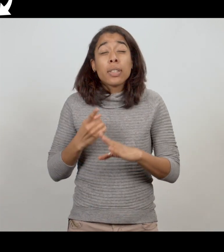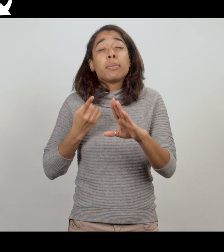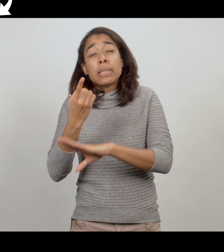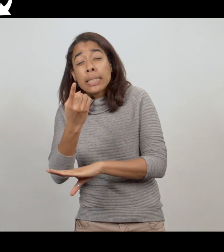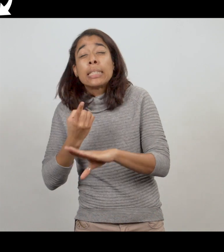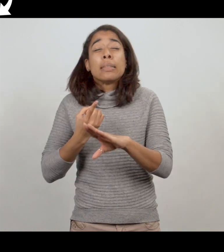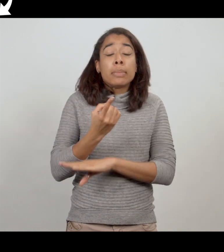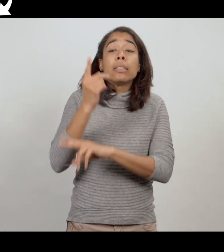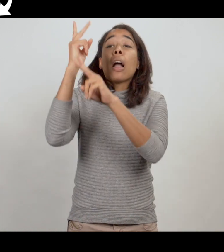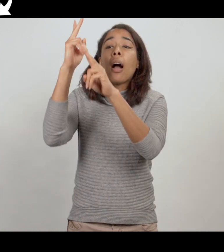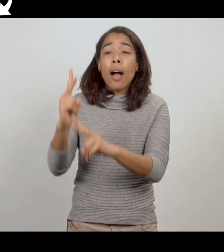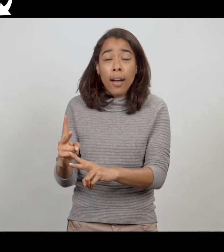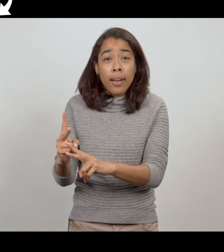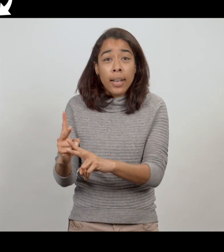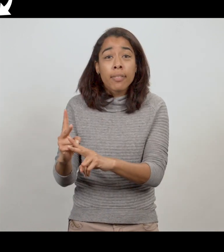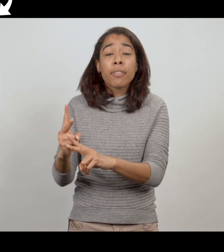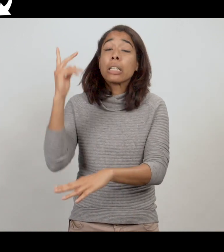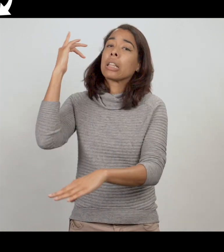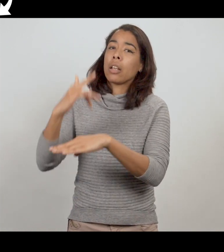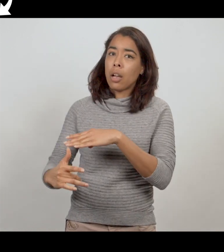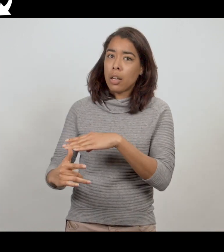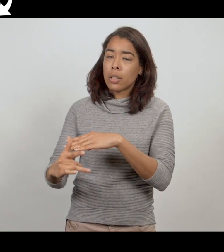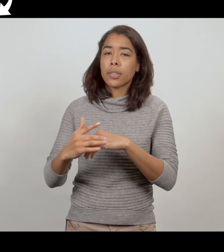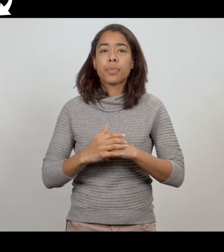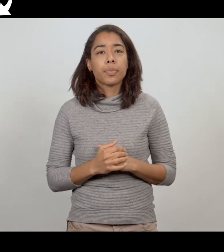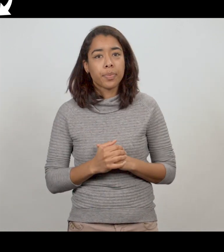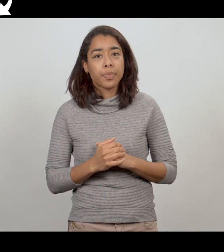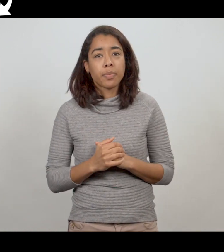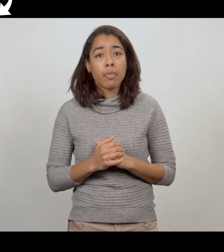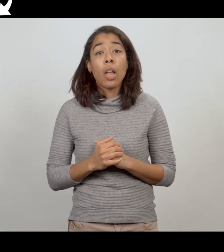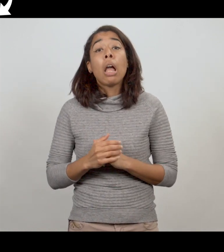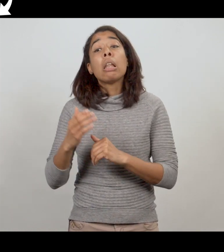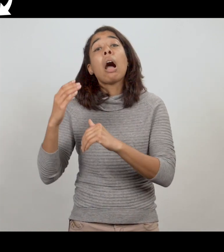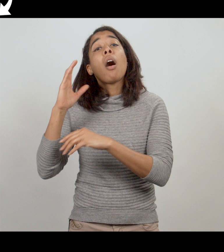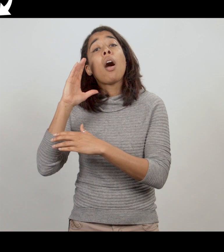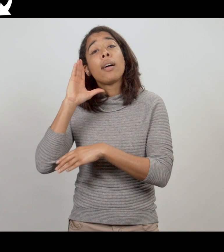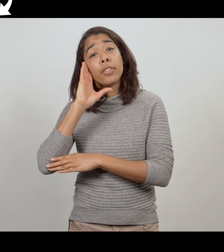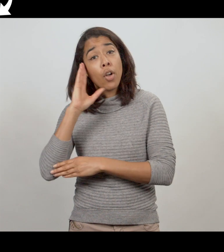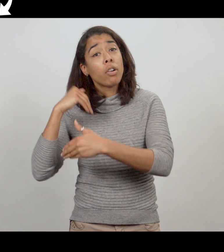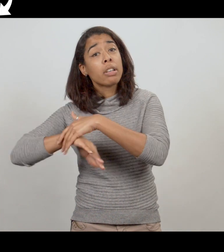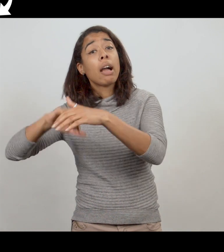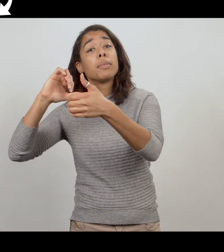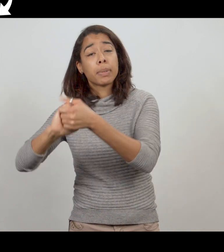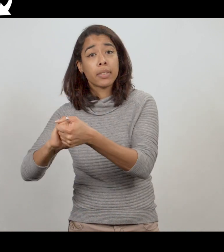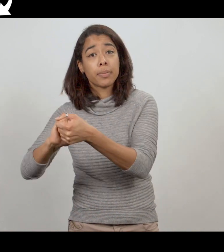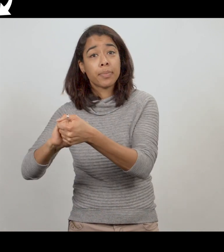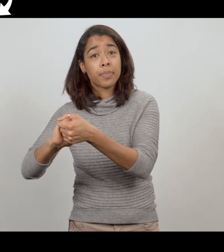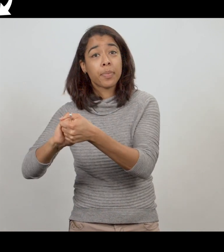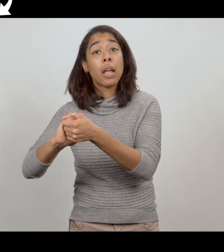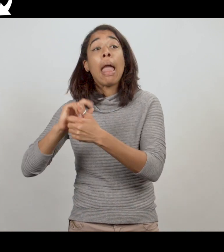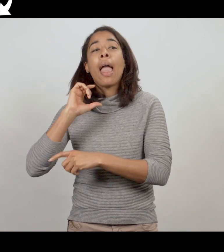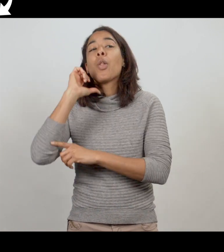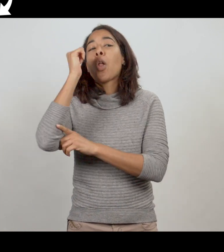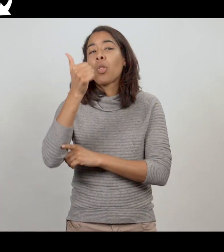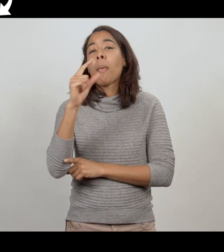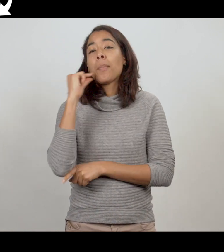journée et arrive à Bala tard le soir. Elle passe la nuit chez une amie avant de voir